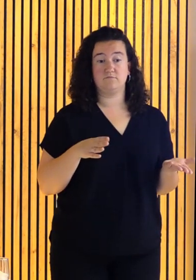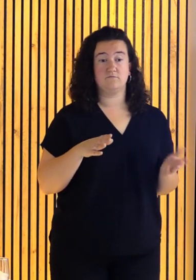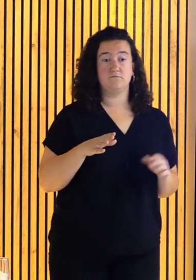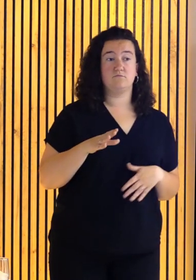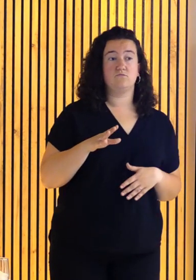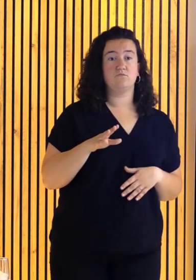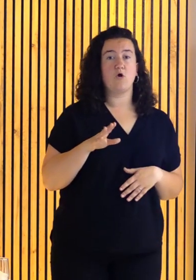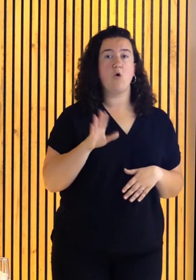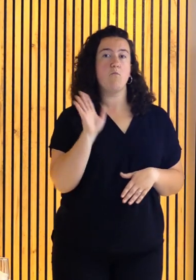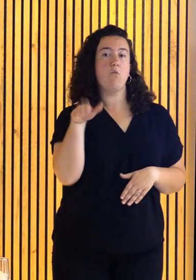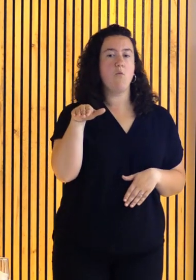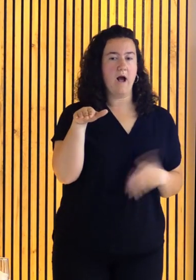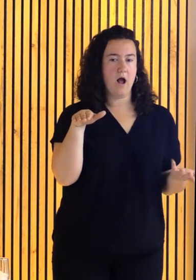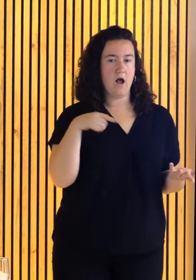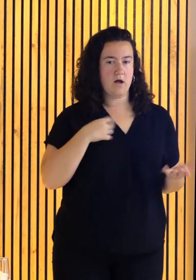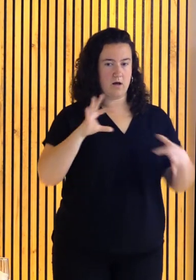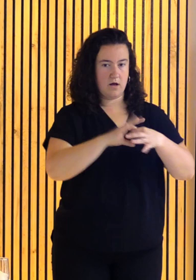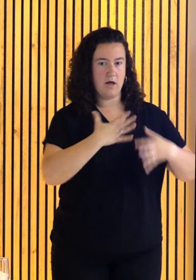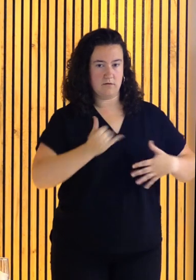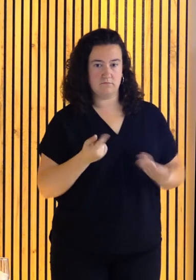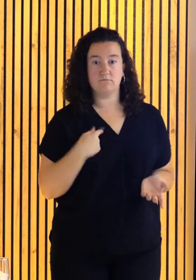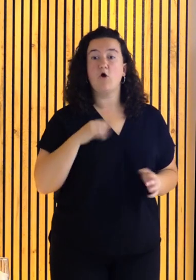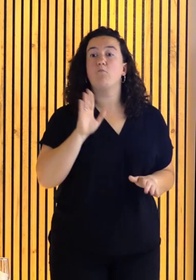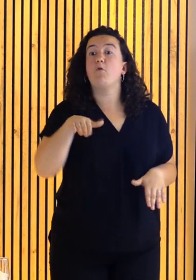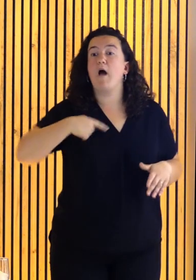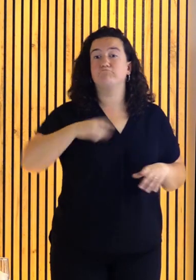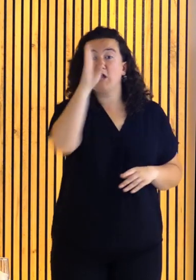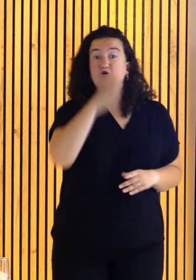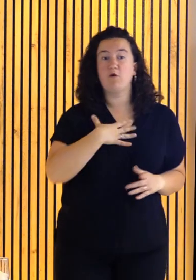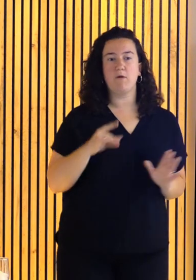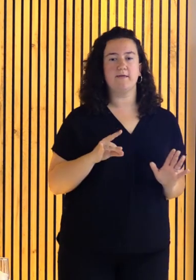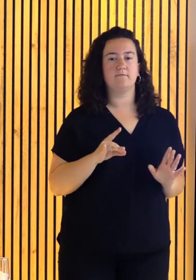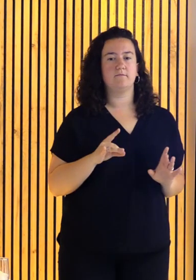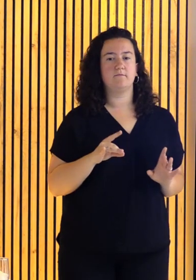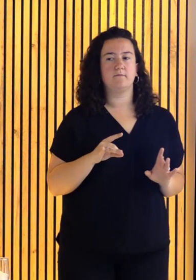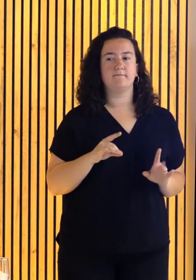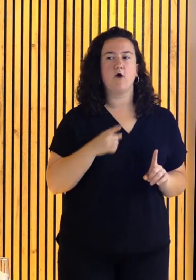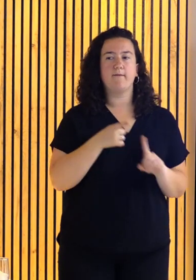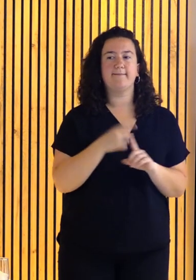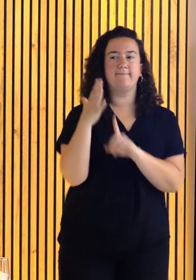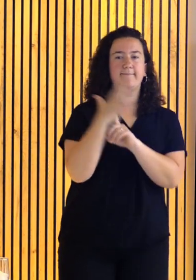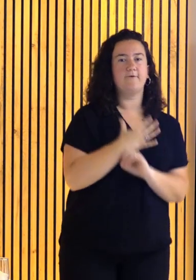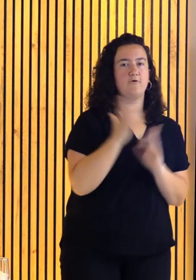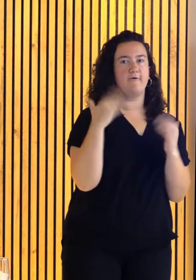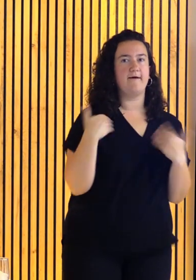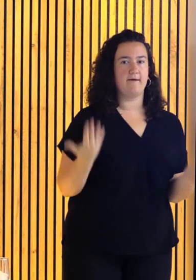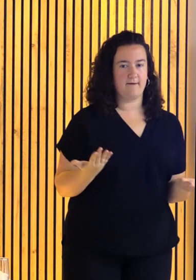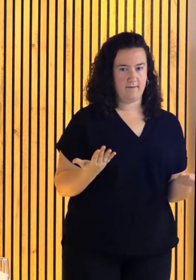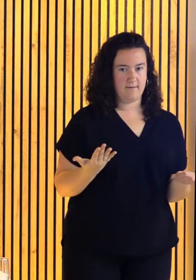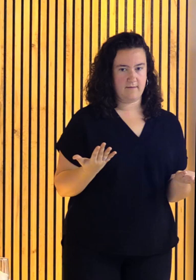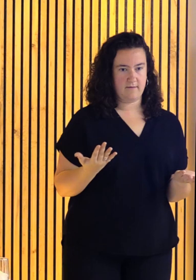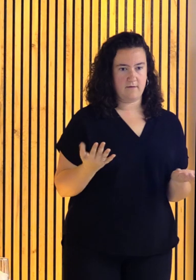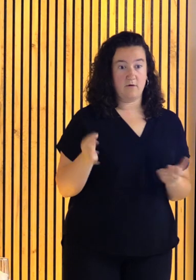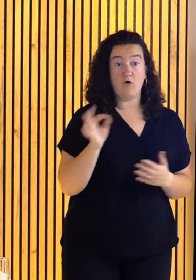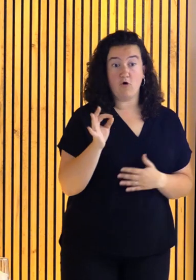bueno, luma eskutatu leike momentu tenguru jakin batean, zapalkuntzarik ez jasateko. Edo